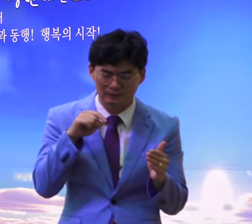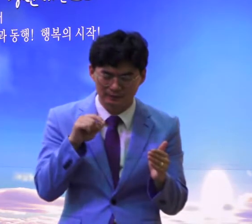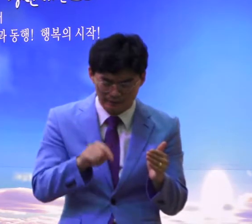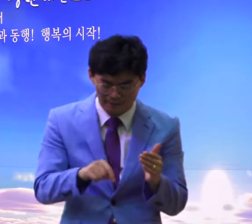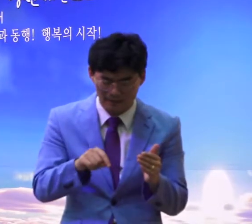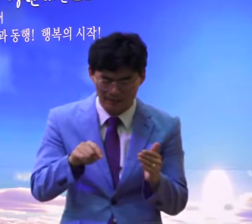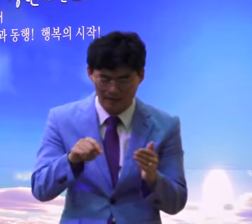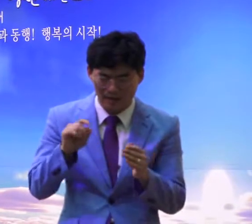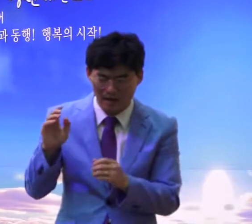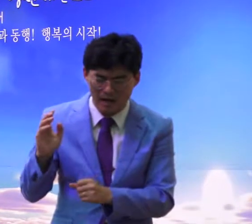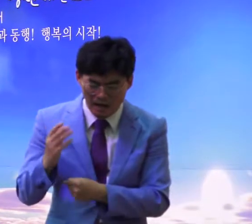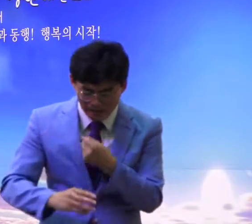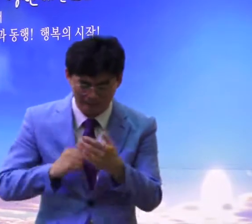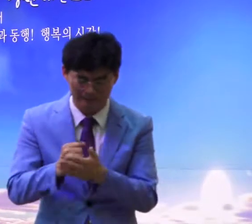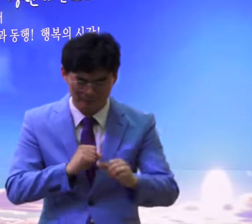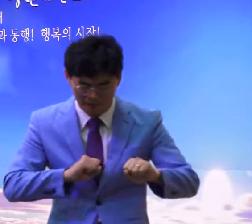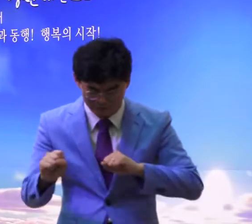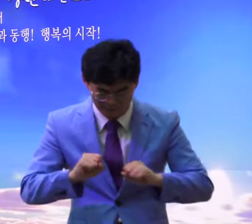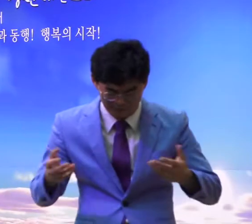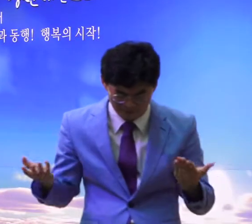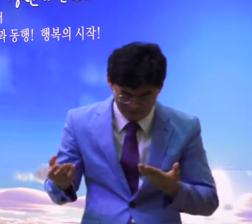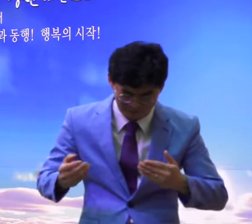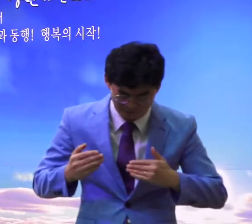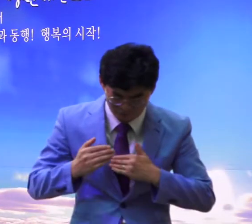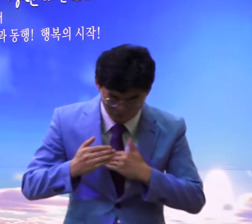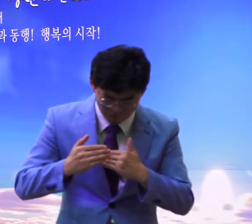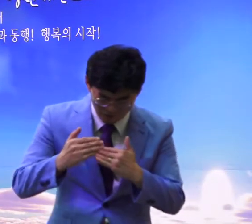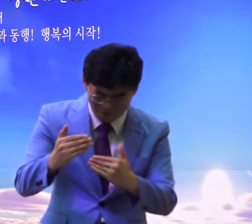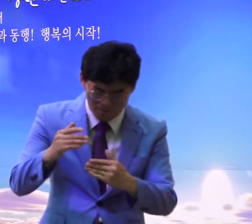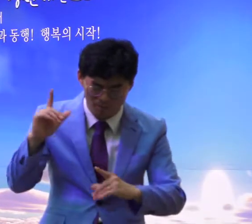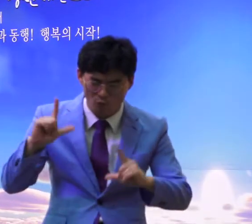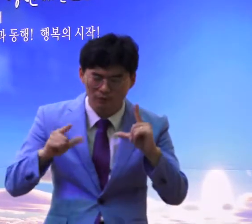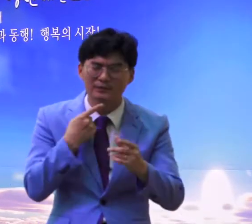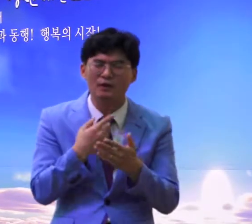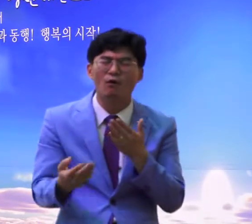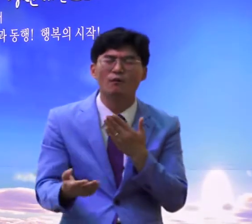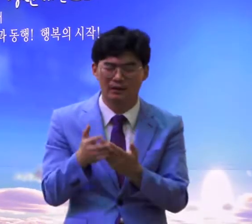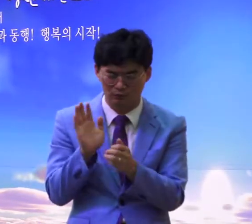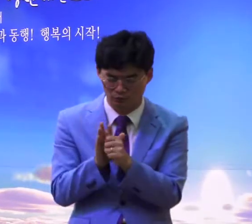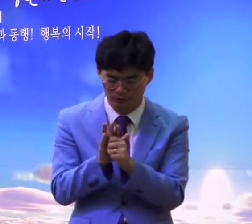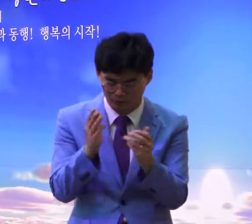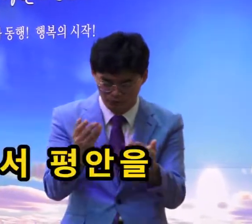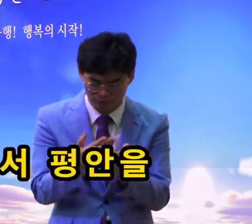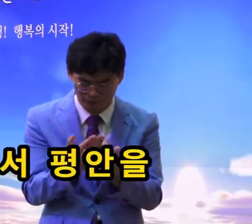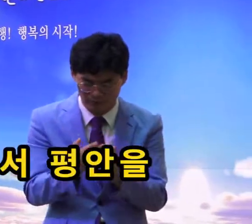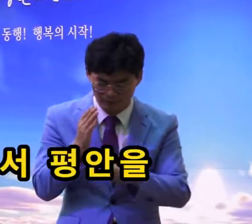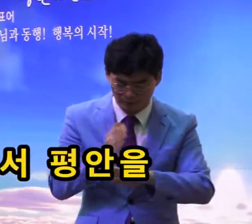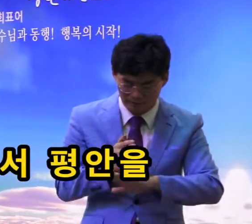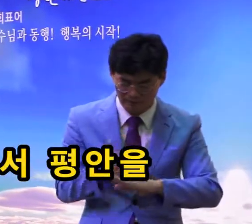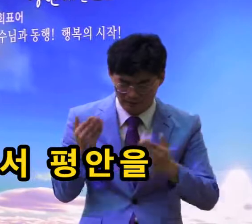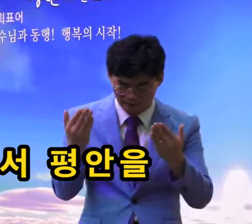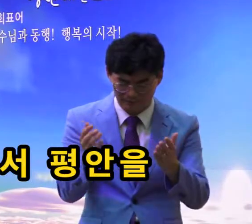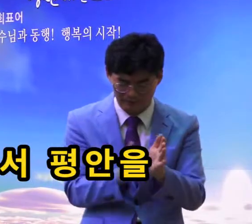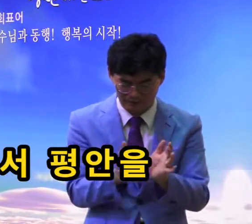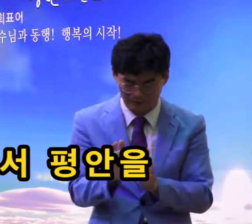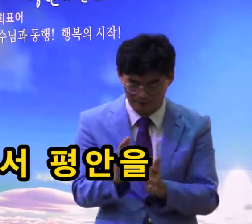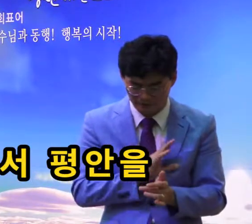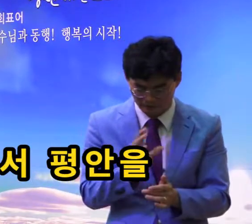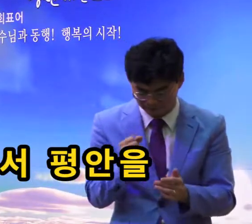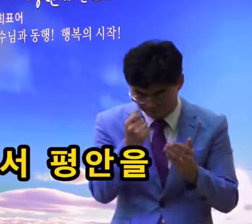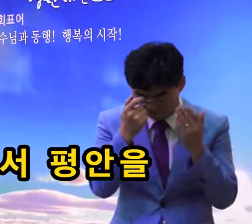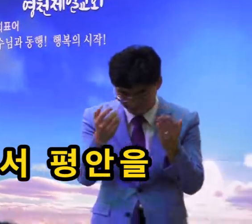역사, 거룩한 하나님의 역사를 경험할 수 있도록 은혜 베풀어 주시옵소서. 감사드리며 예수님의 이름으로